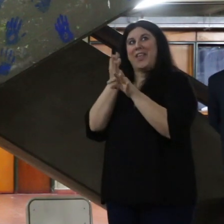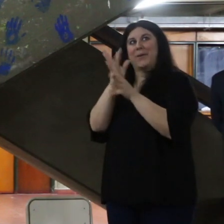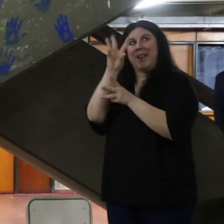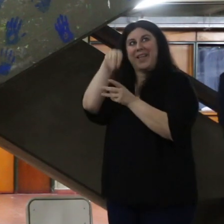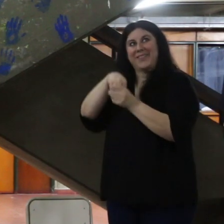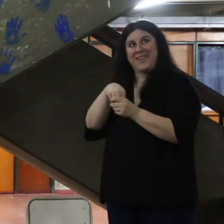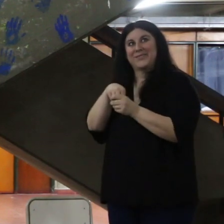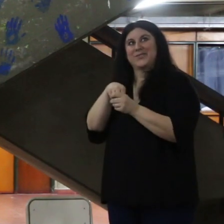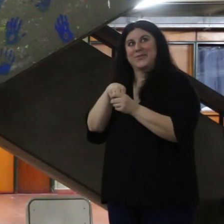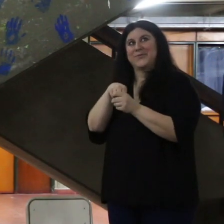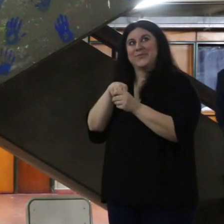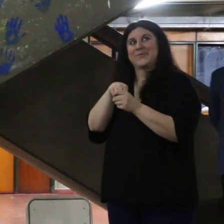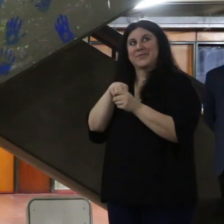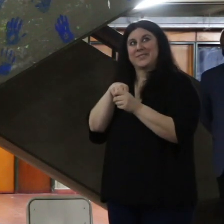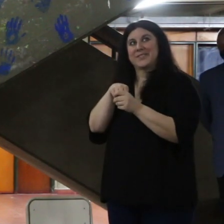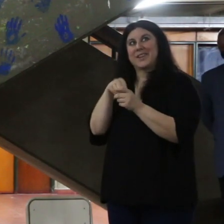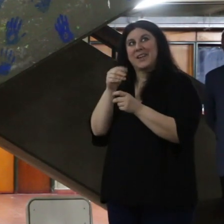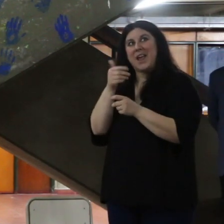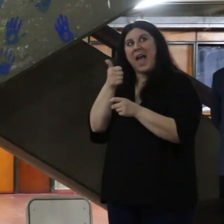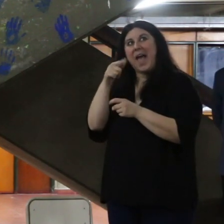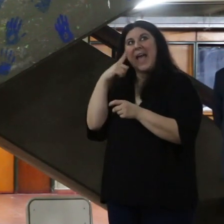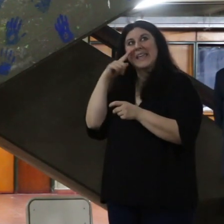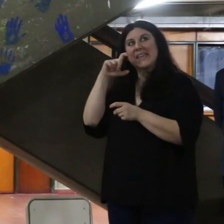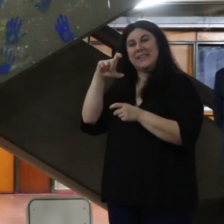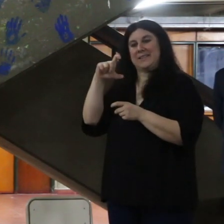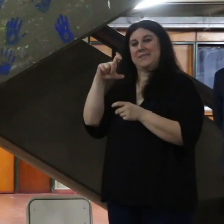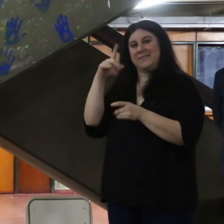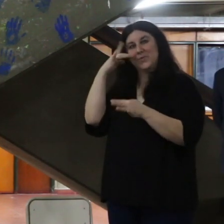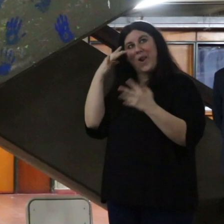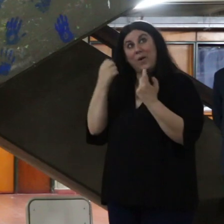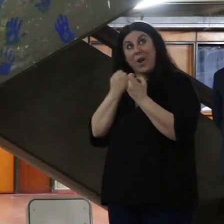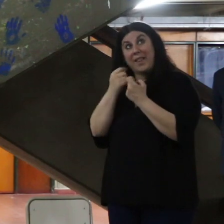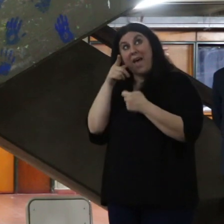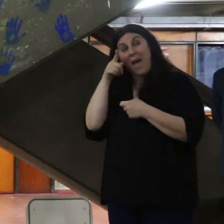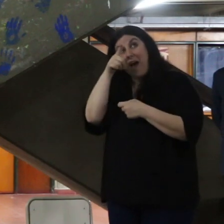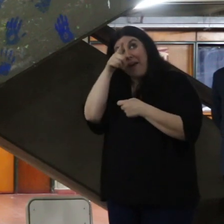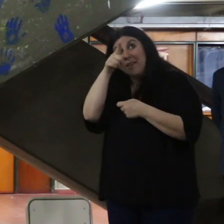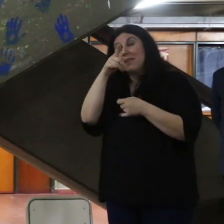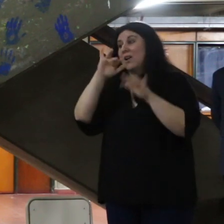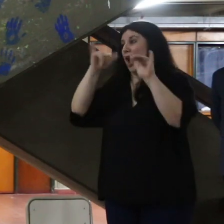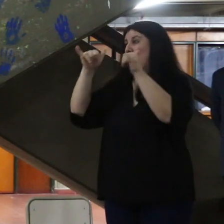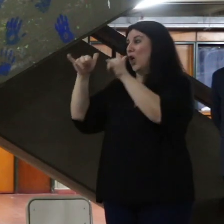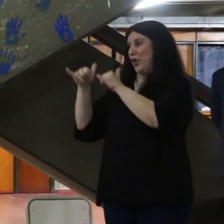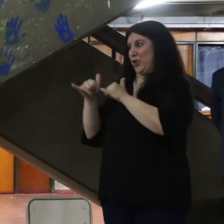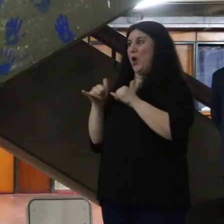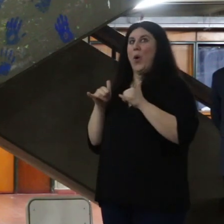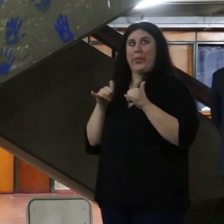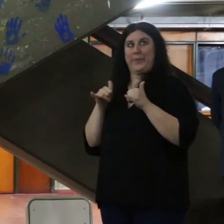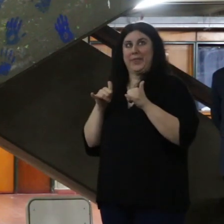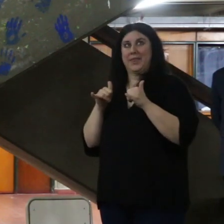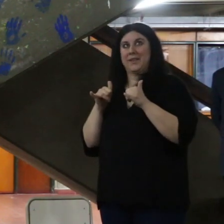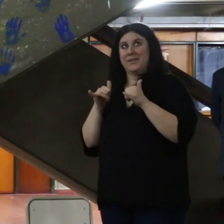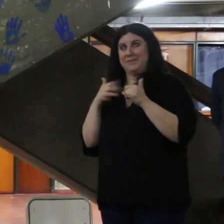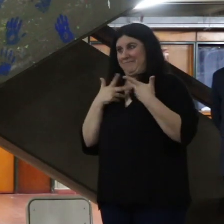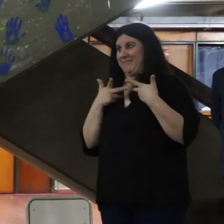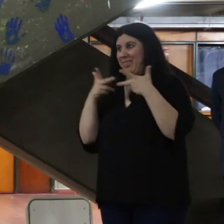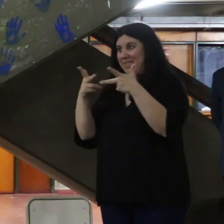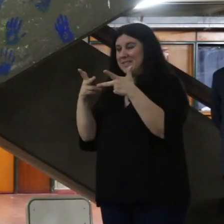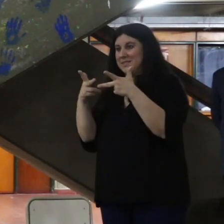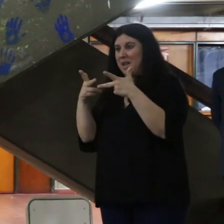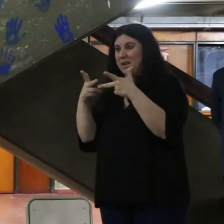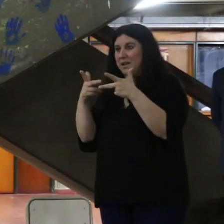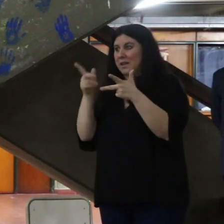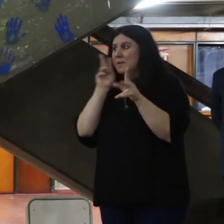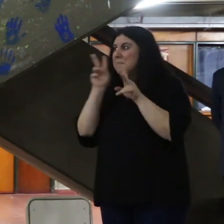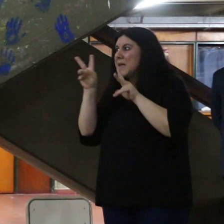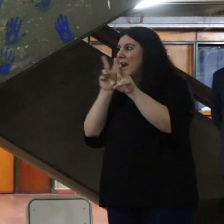¿Sí? Ahí está la palabra de los pibes y las pibas. Escuchémoslos, escuchémoslas.